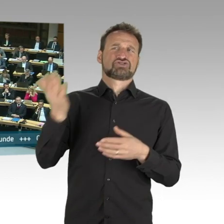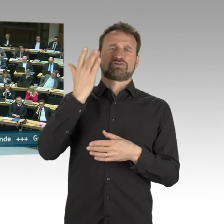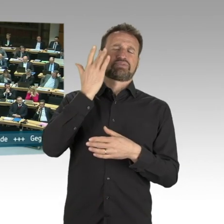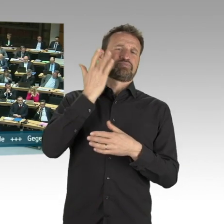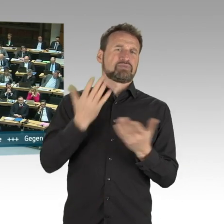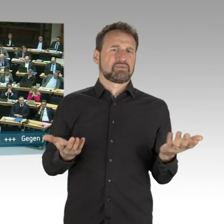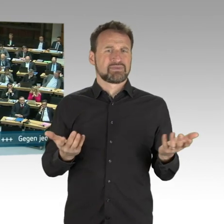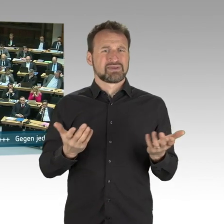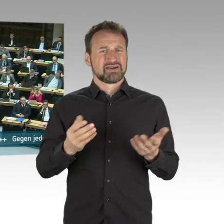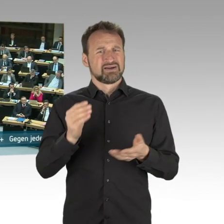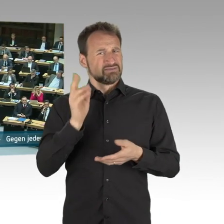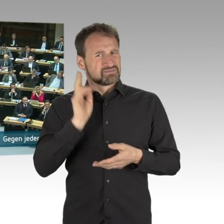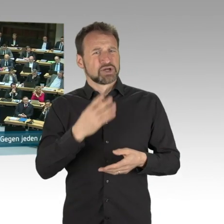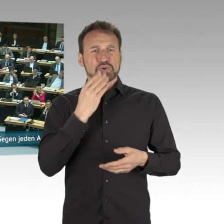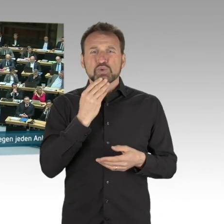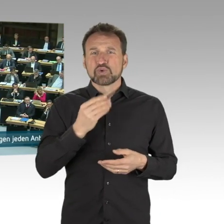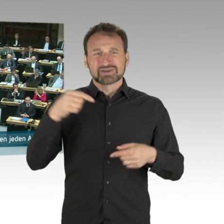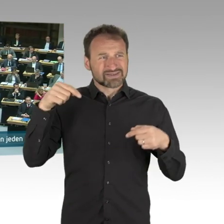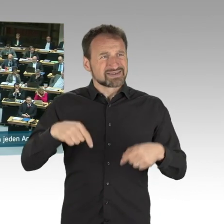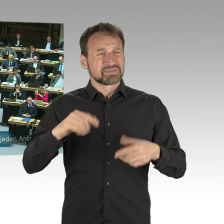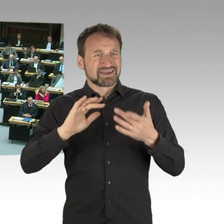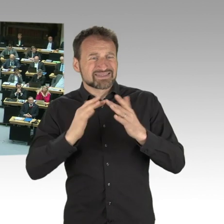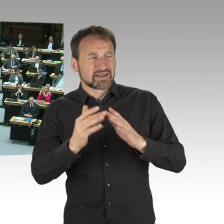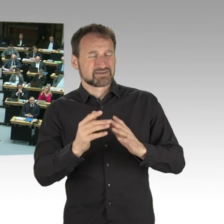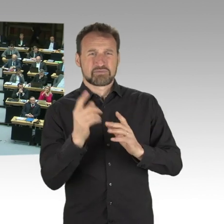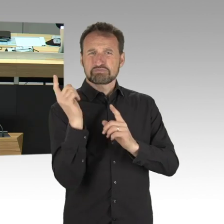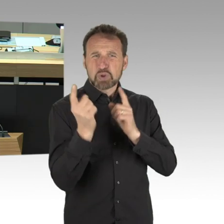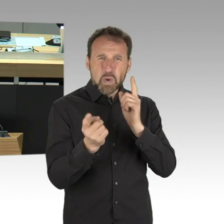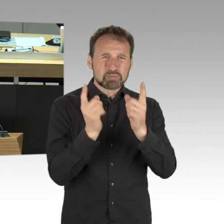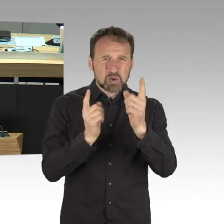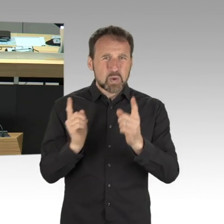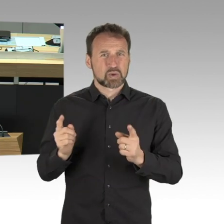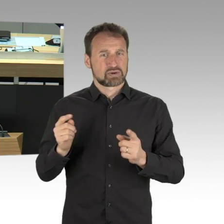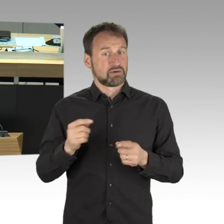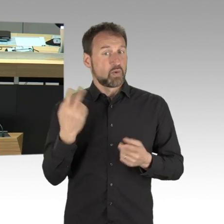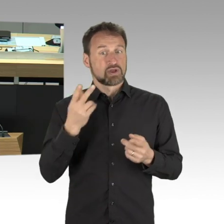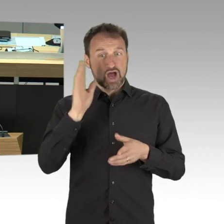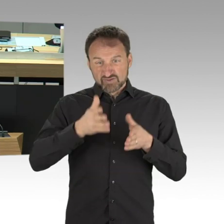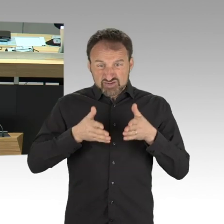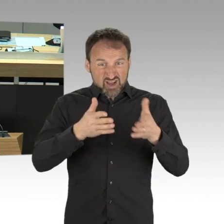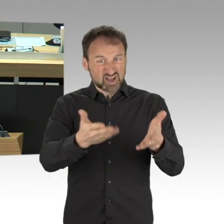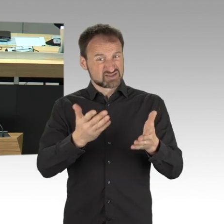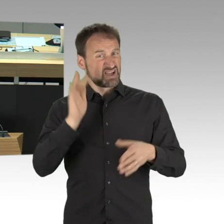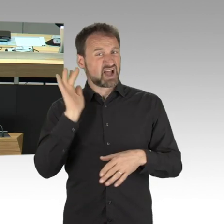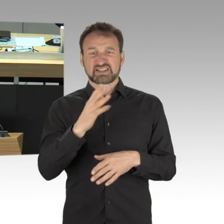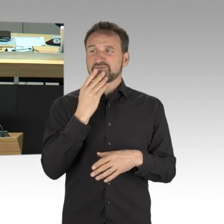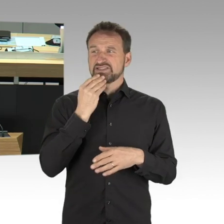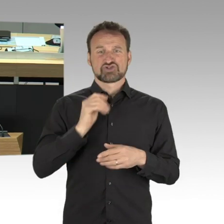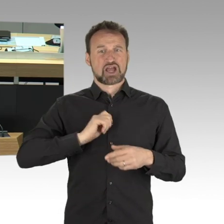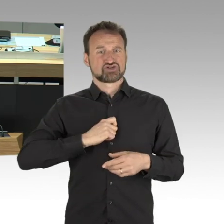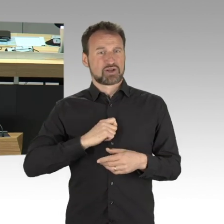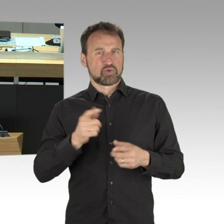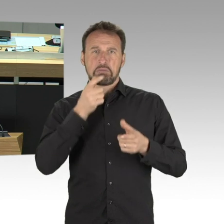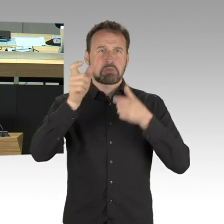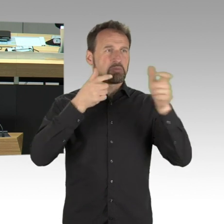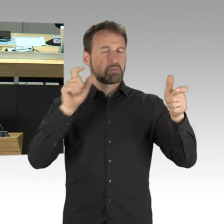werden. Dass antisemitische Einstellungen jedweder Art noch immer durchgängig in der ganzen Gesellschaft verbreitet sind. Um es mit Max